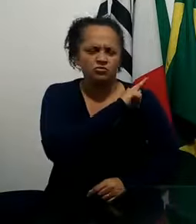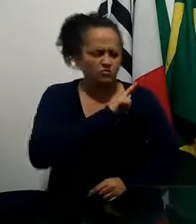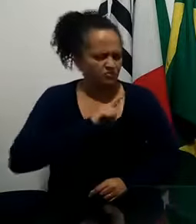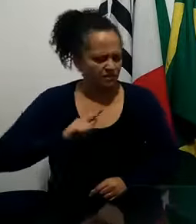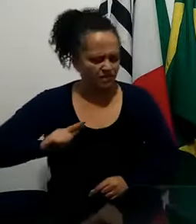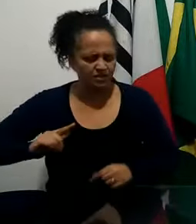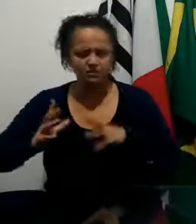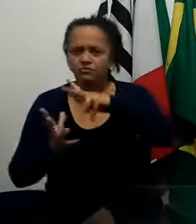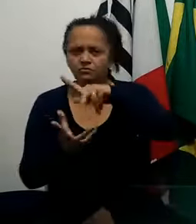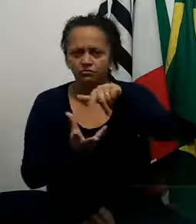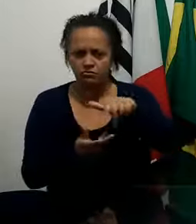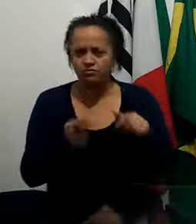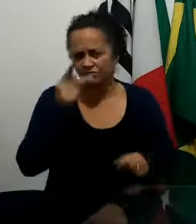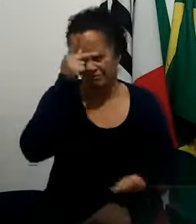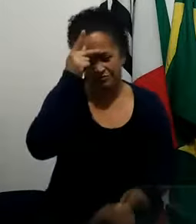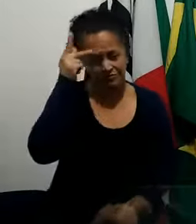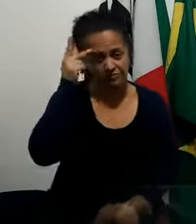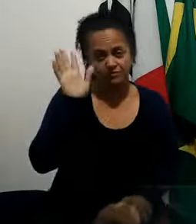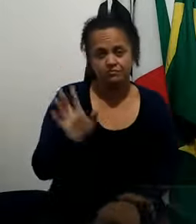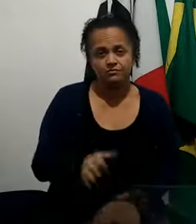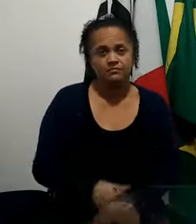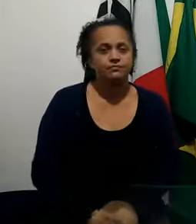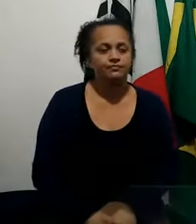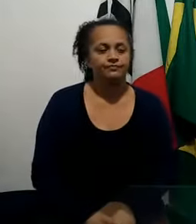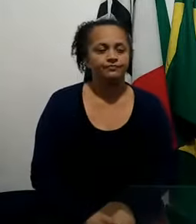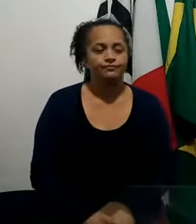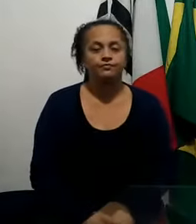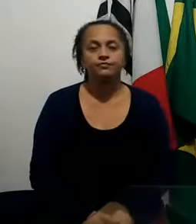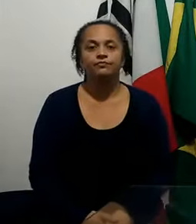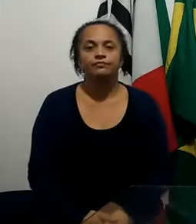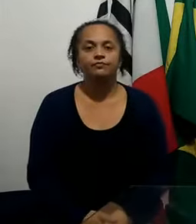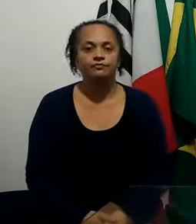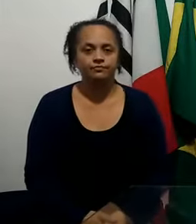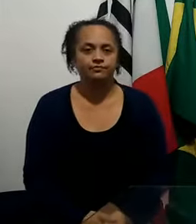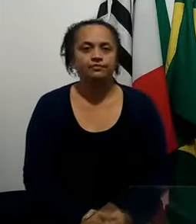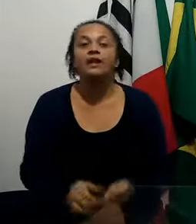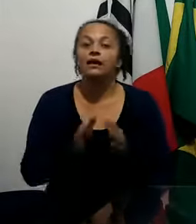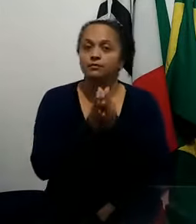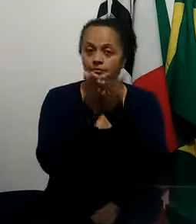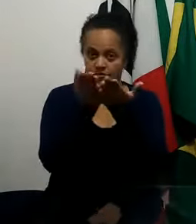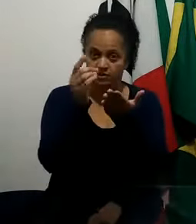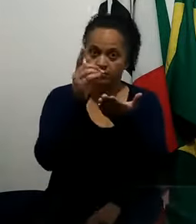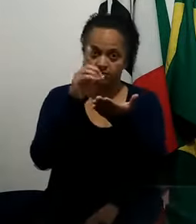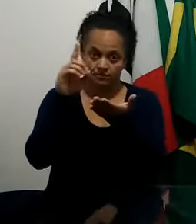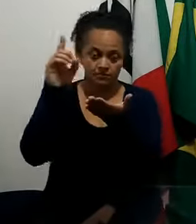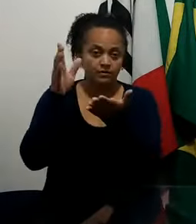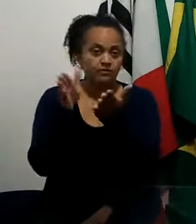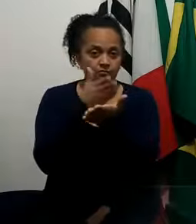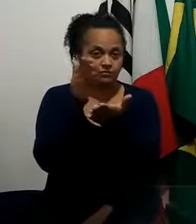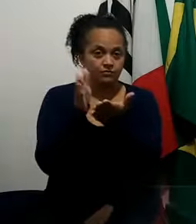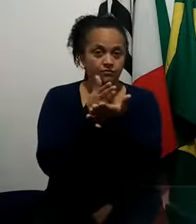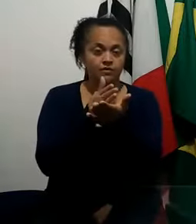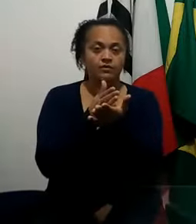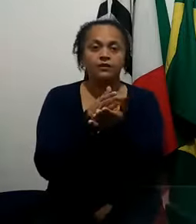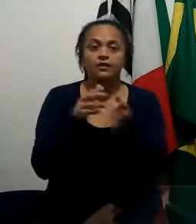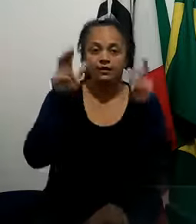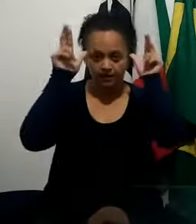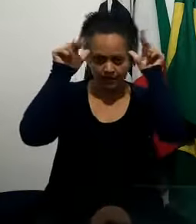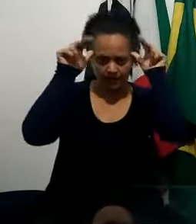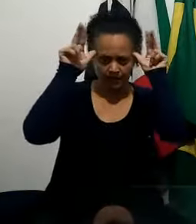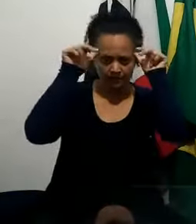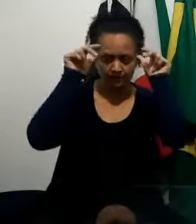7 anos. O segundo selo, capítulo 6, verso 4, é o cavalo vermelho. O que é